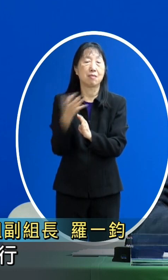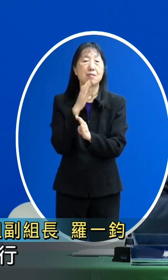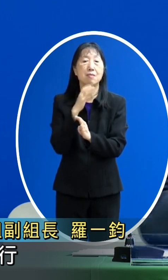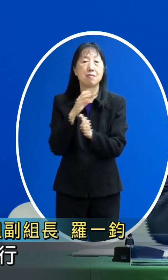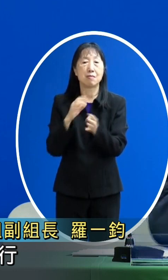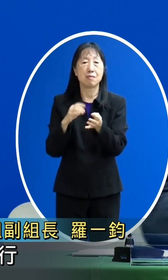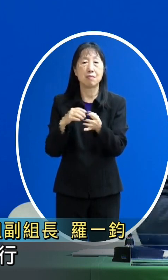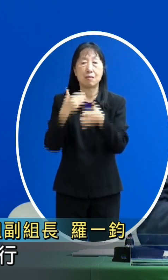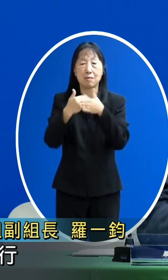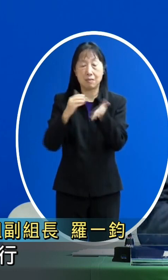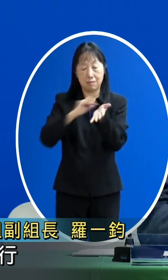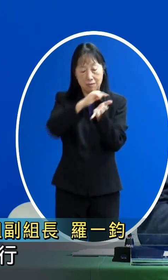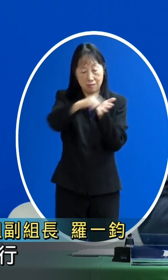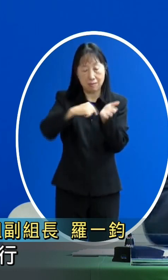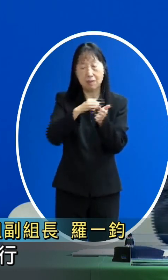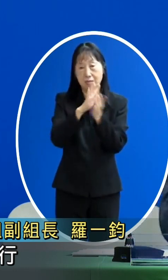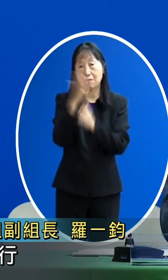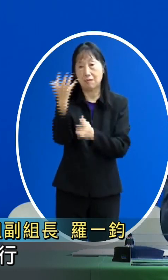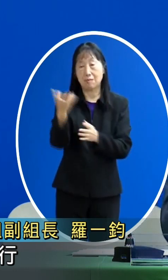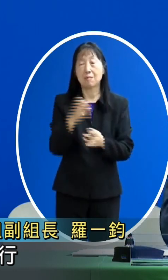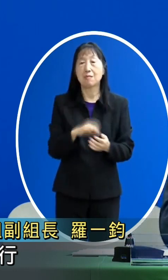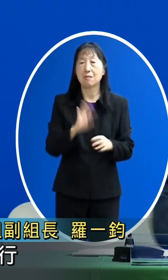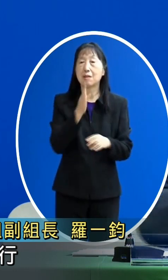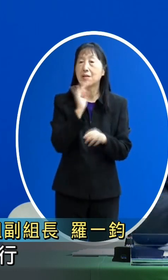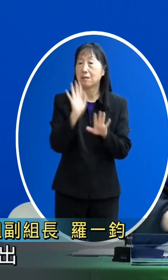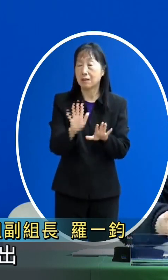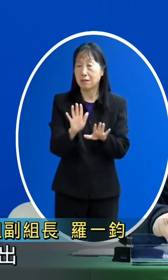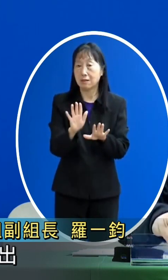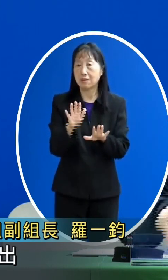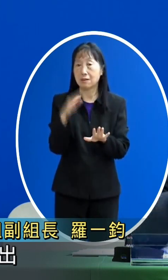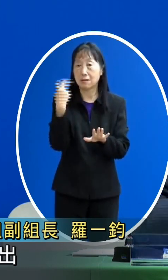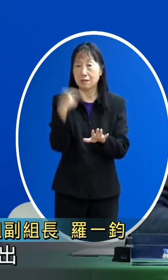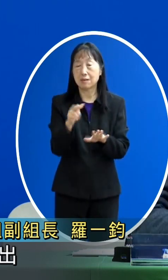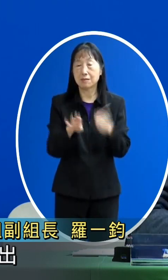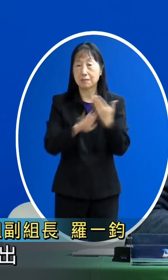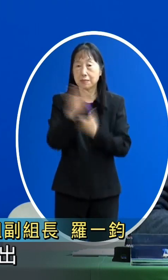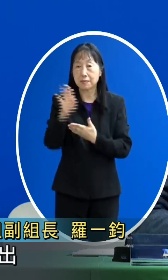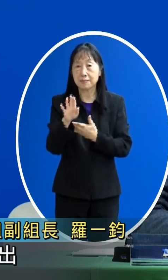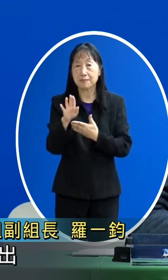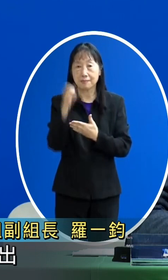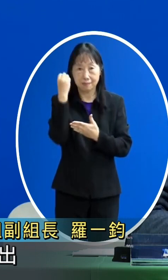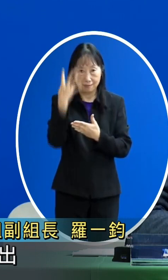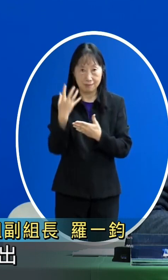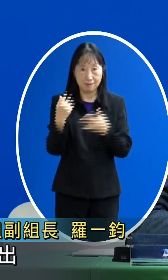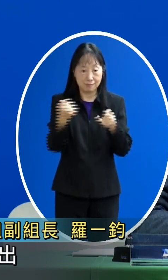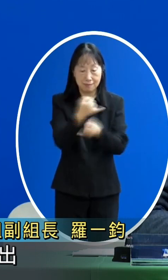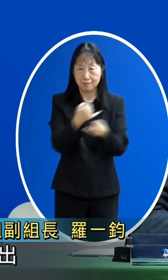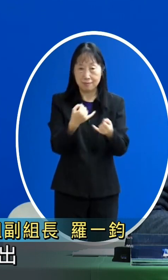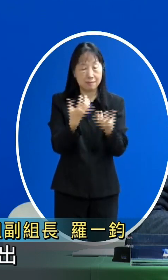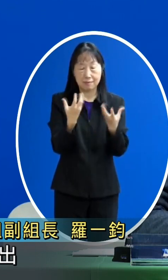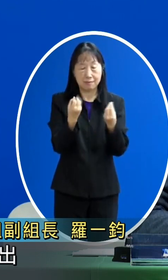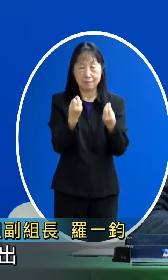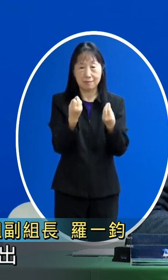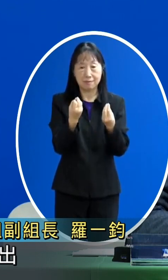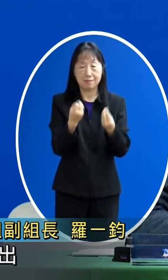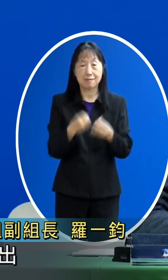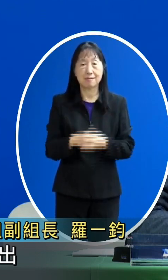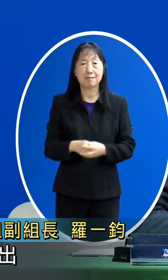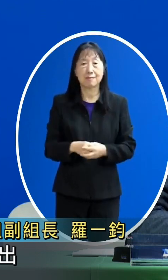有在流行，所以目前并没有发现说有这个其他的这个 新兴的变异株被我们检出，我们还会密切的